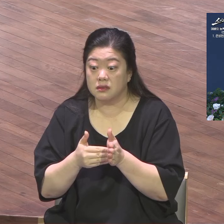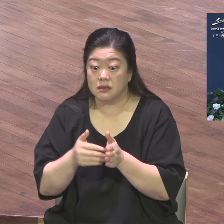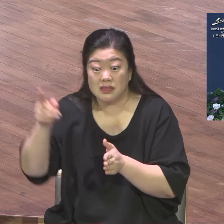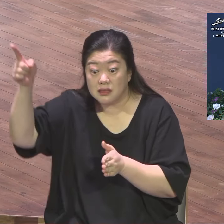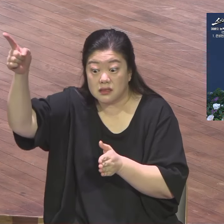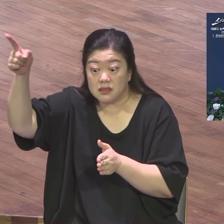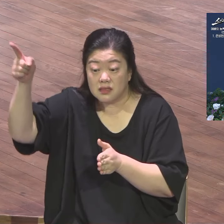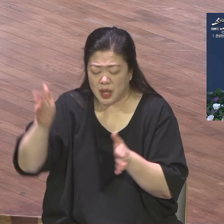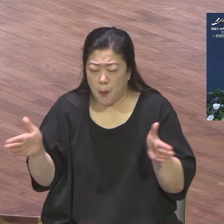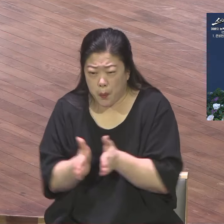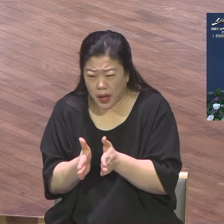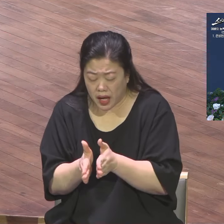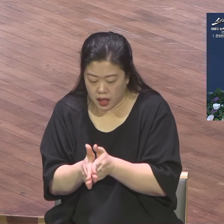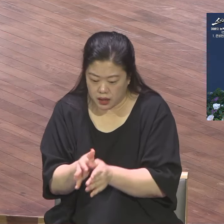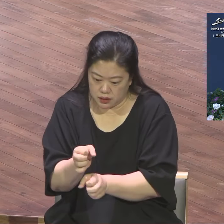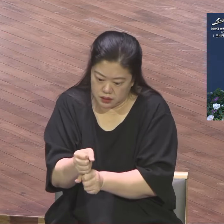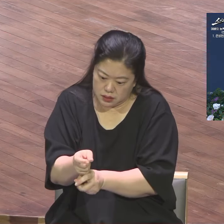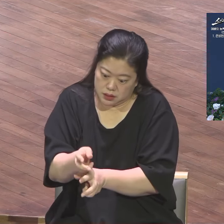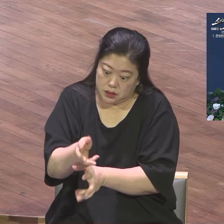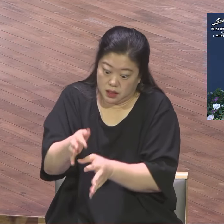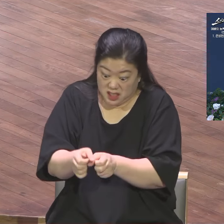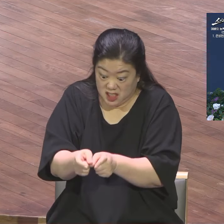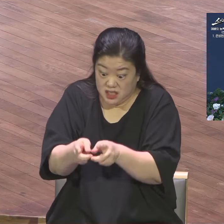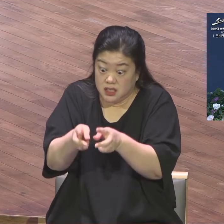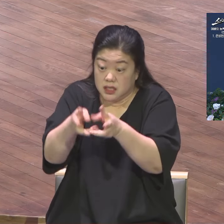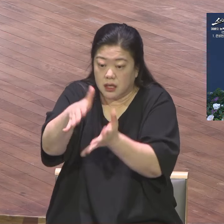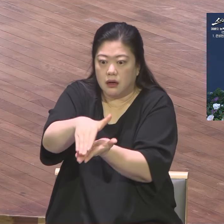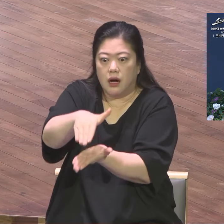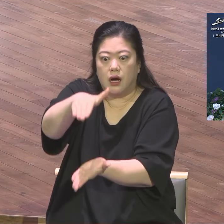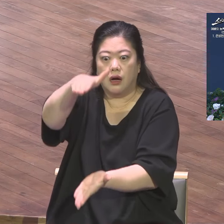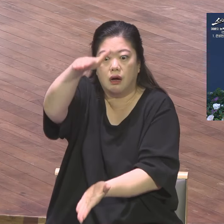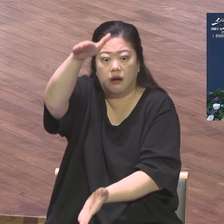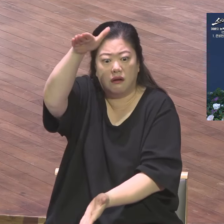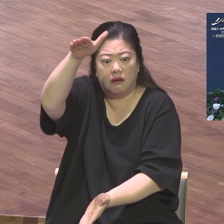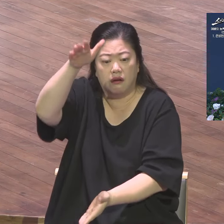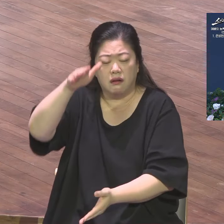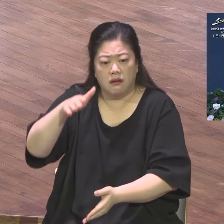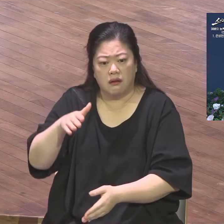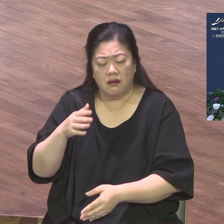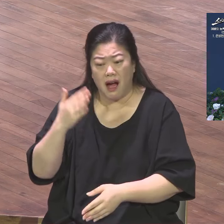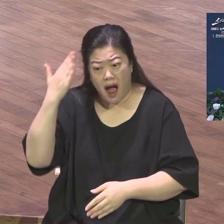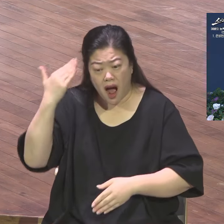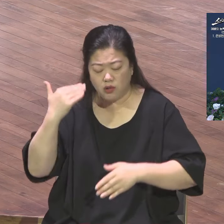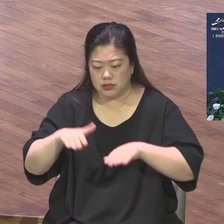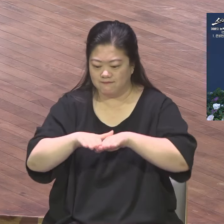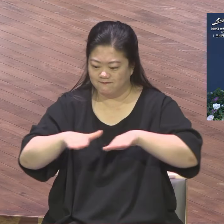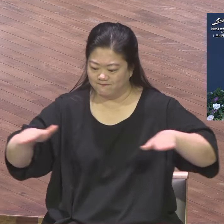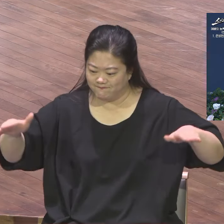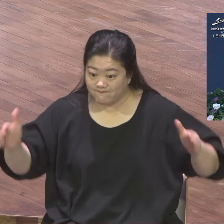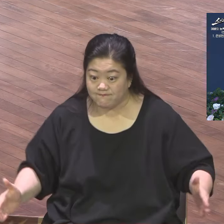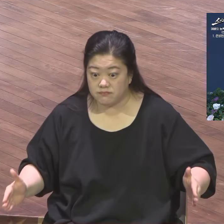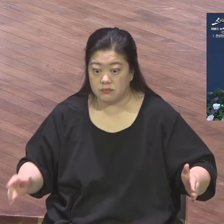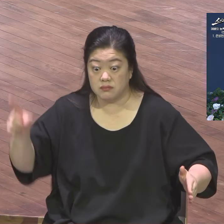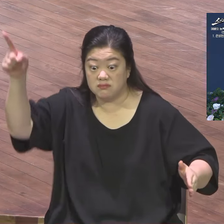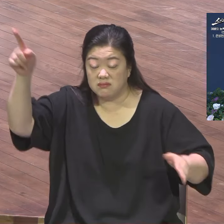폭 계단이 다 다르니까 정신 똑바로 차리고 주의해서 그렇게 잘 조심스럽게 걸어 올라가라.